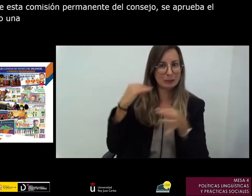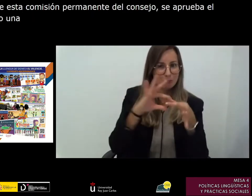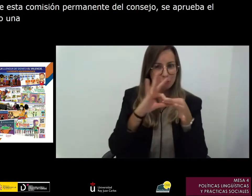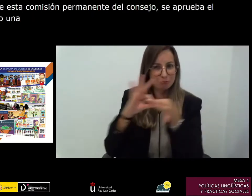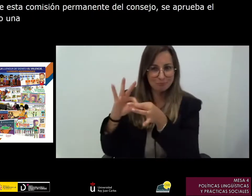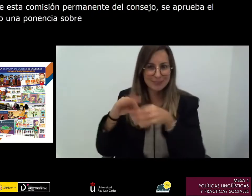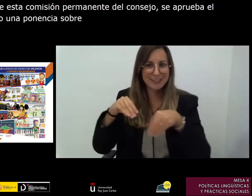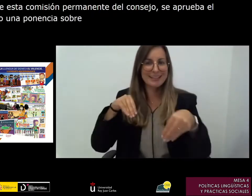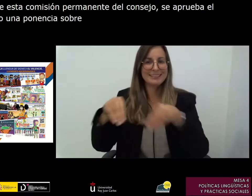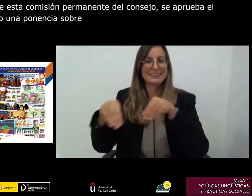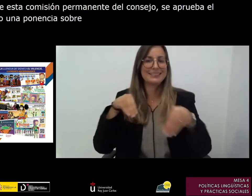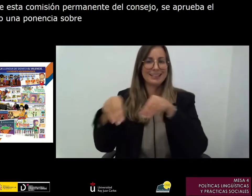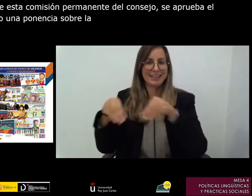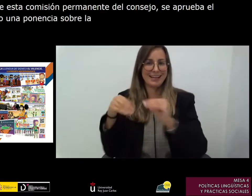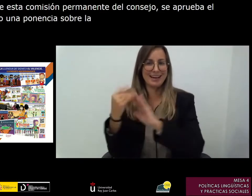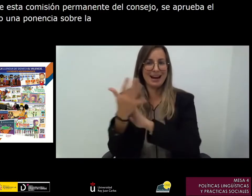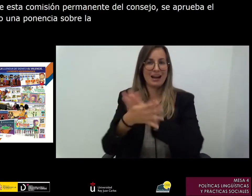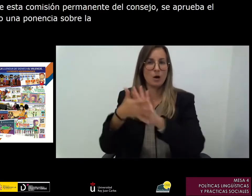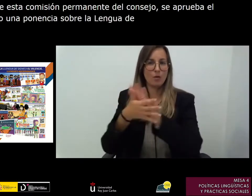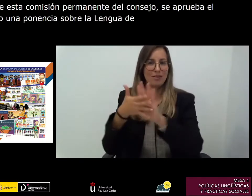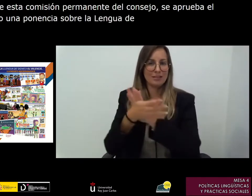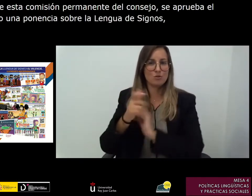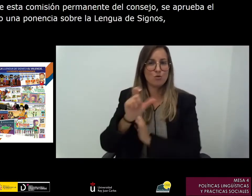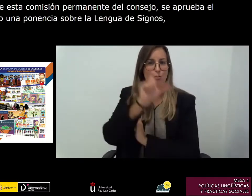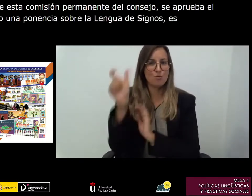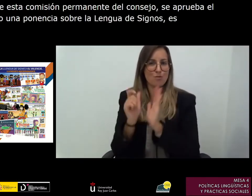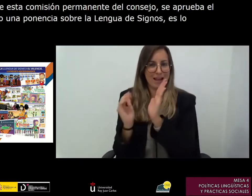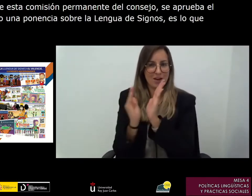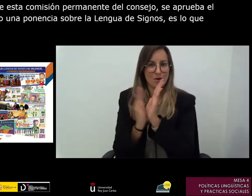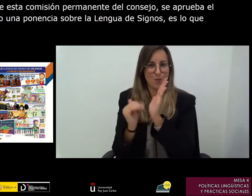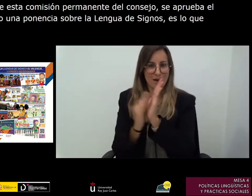sobre la lengua de signos. Es lo que antes comentábamos,